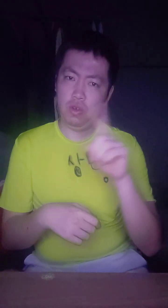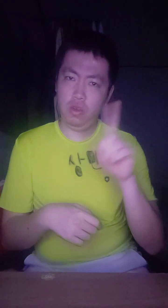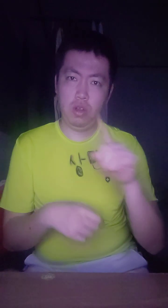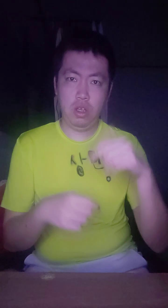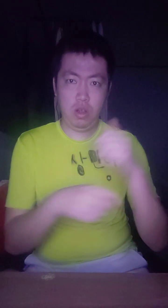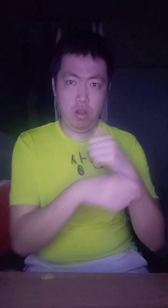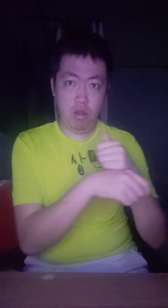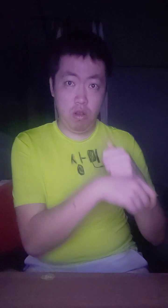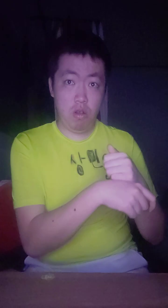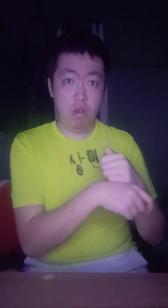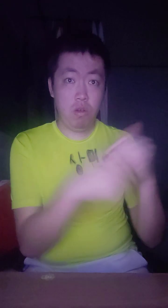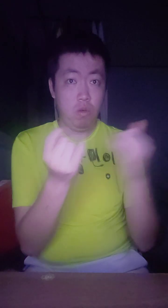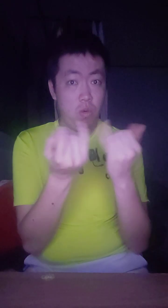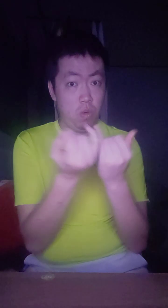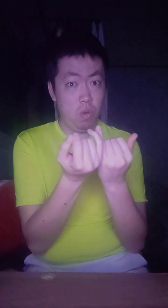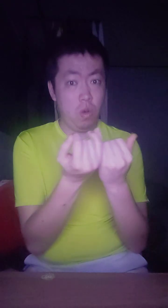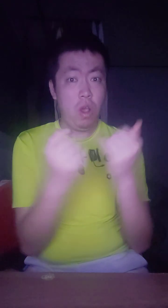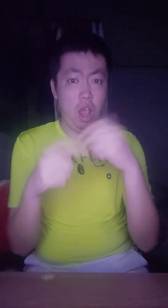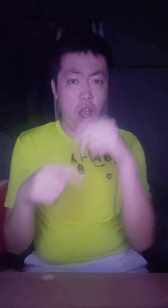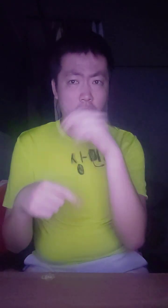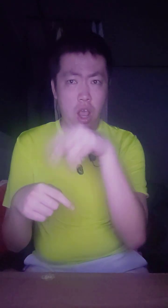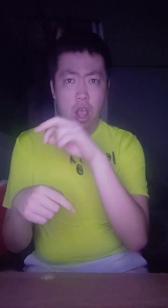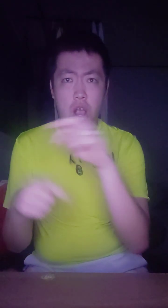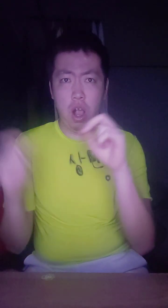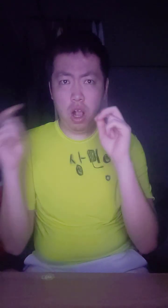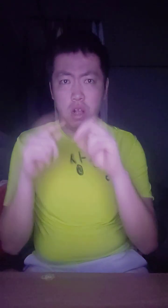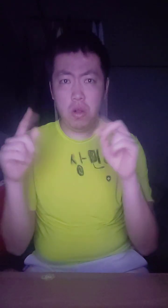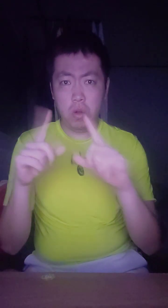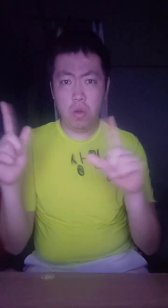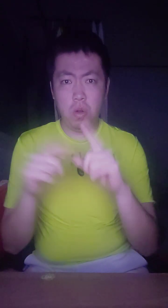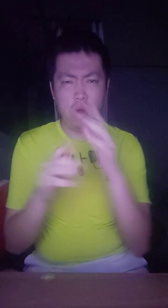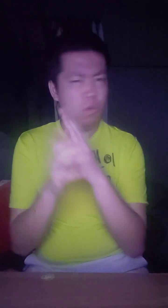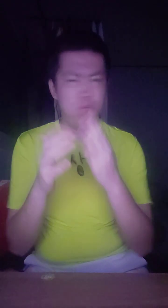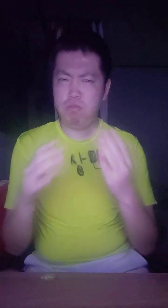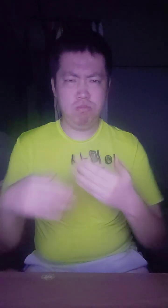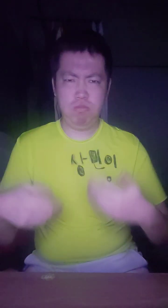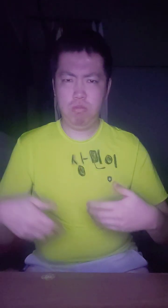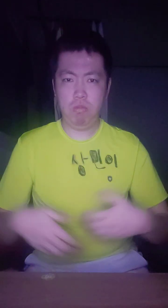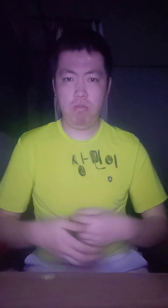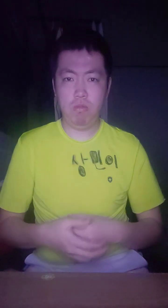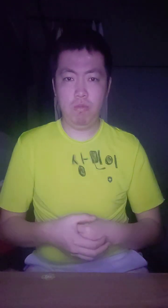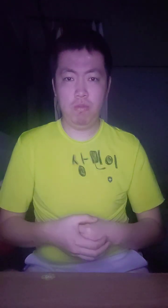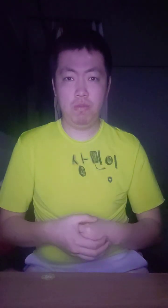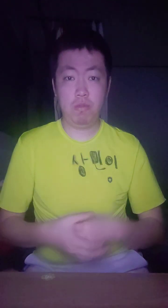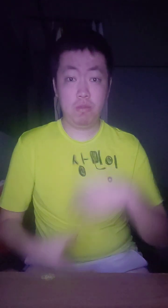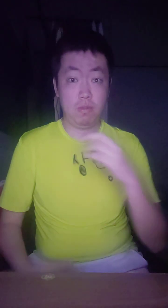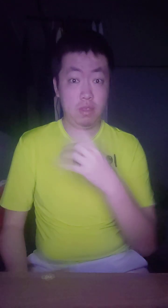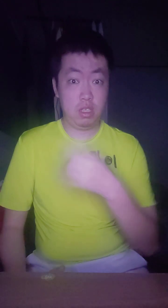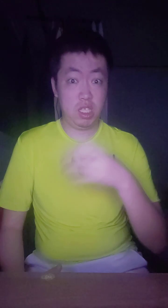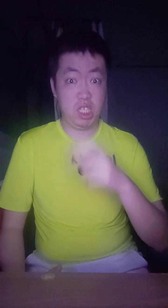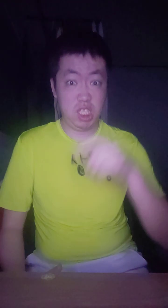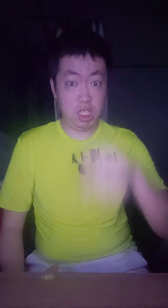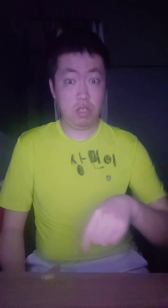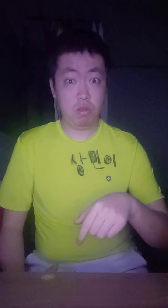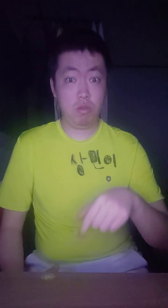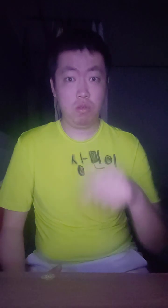강조되면서 약간 동정이나 아니면 뭐 이런 식으로 가지 않아야 되는 거예요. 사회에 대한 적대감이나 제3자를